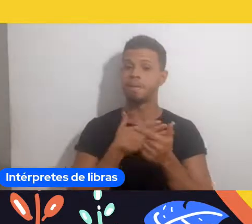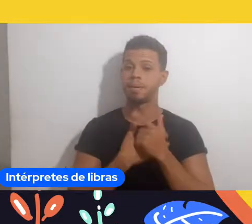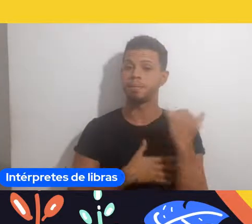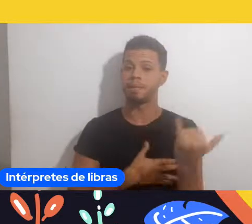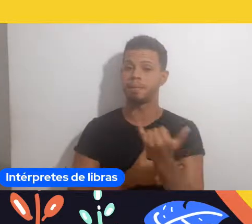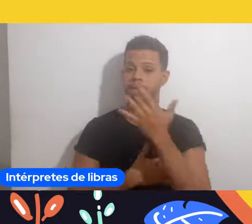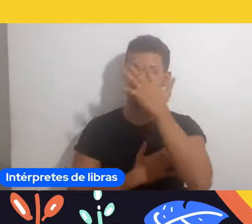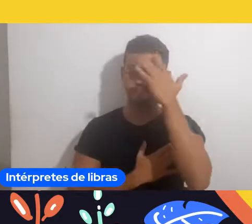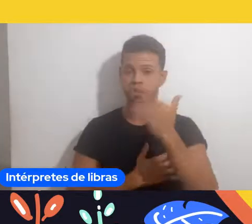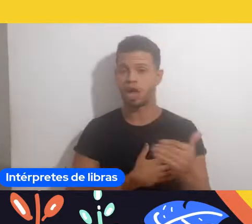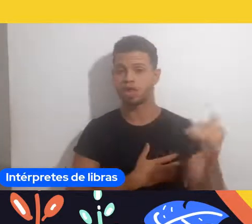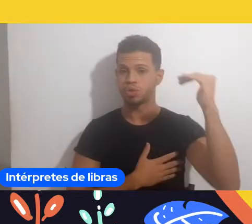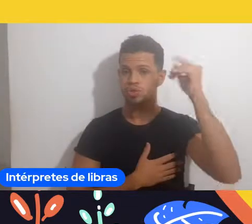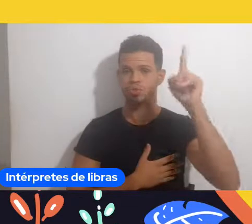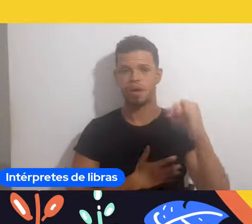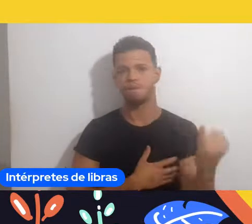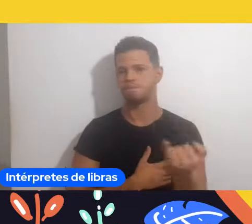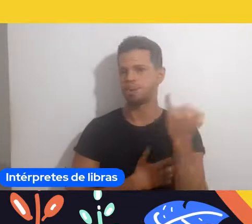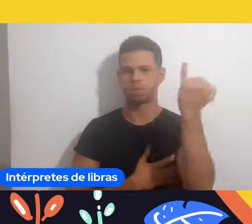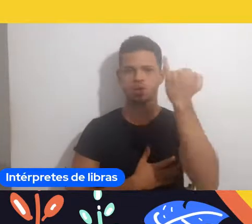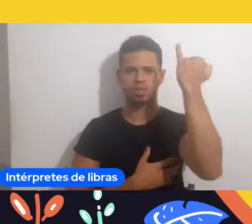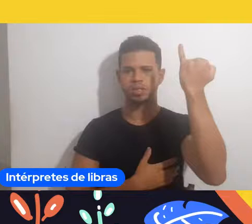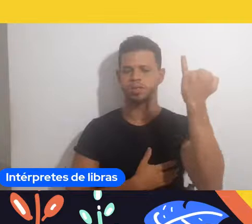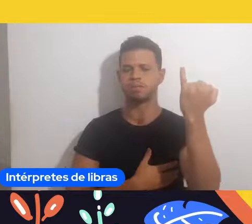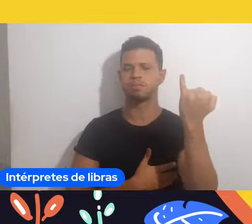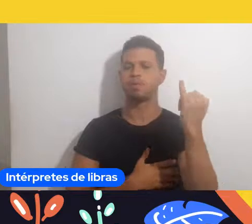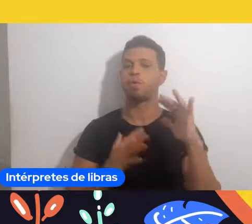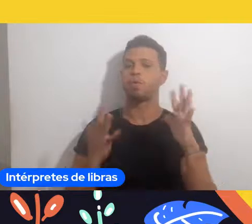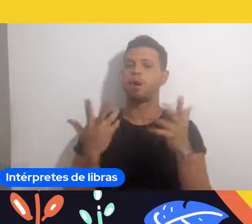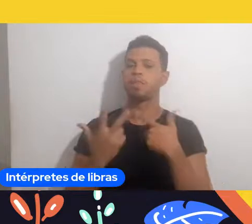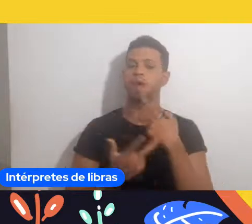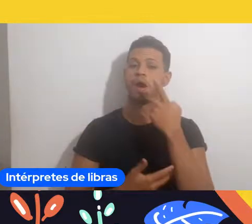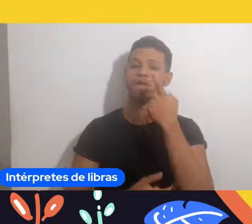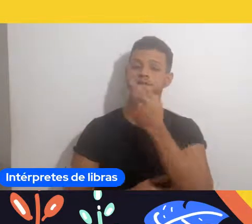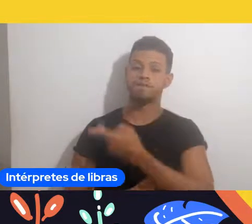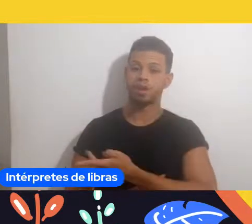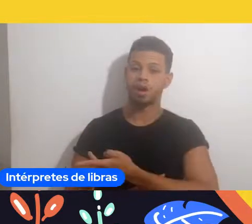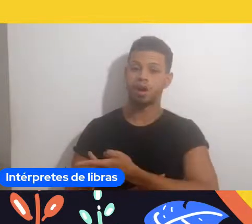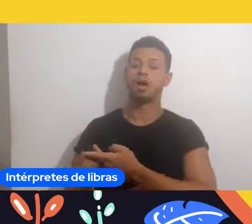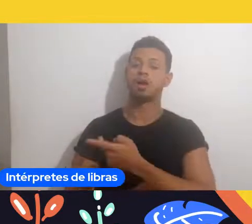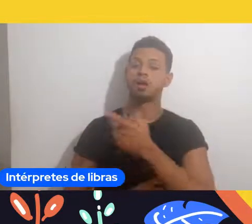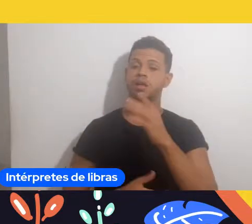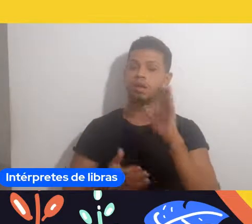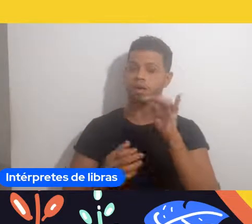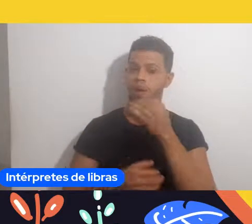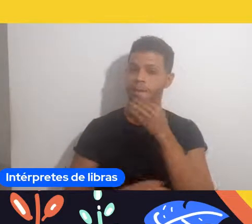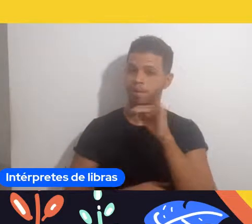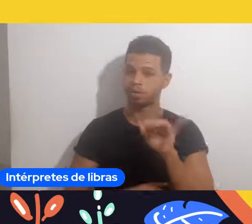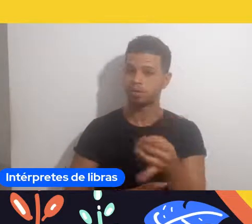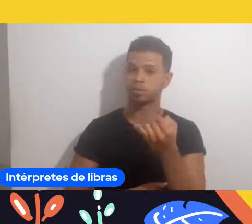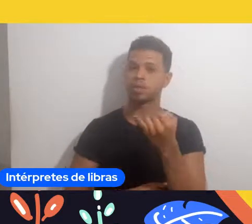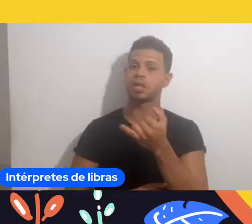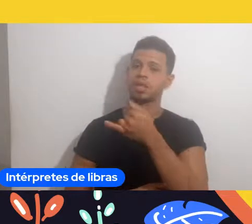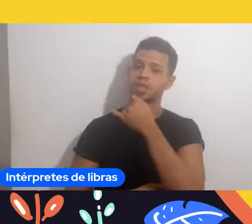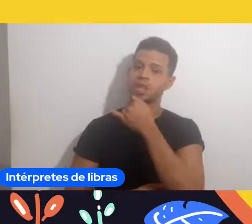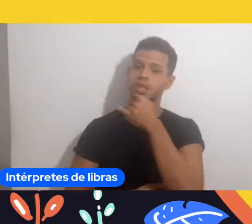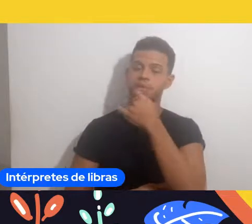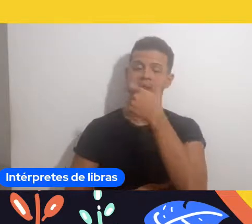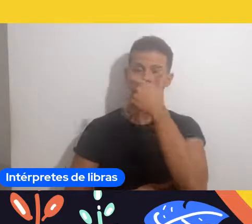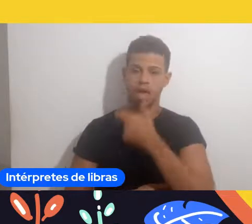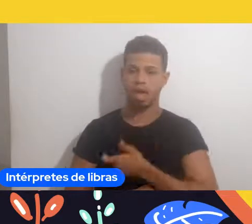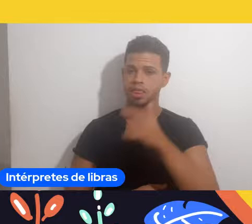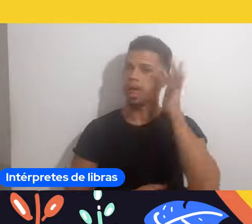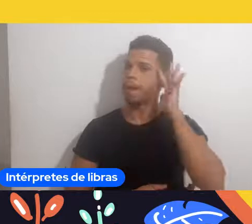é importantíssimo quando eu dou voz, vez e oportunidade. Por exemplo, eu estava pensando